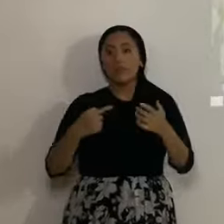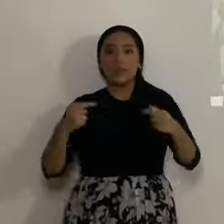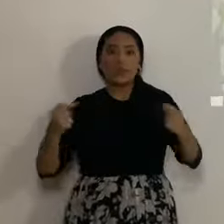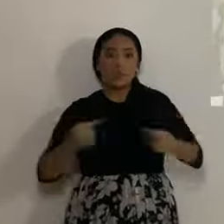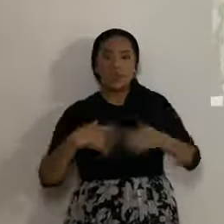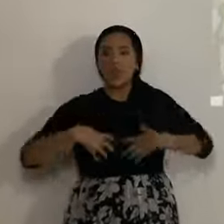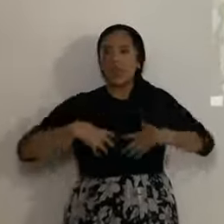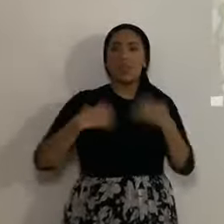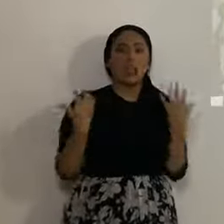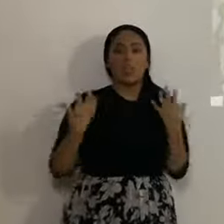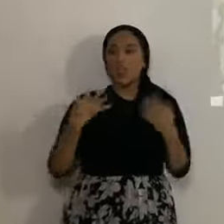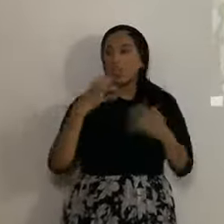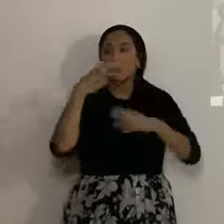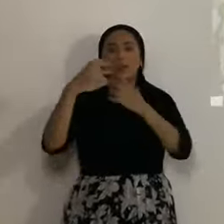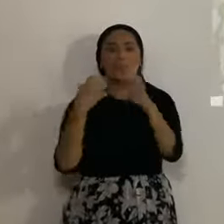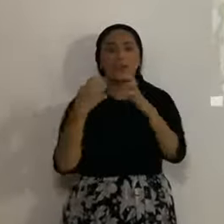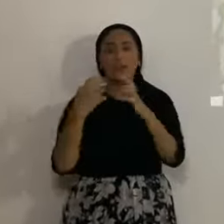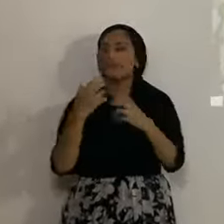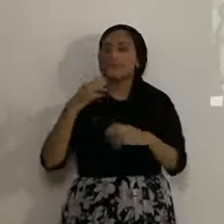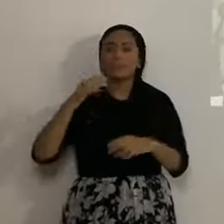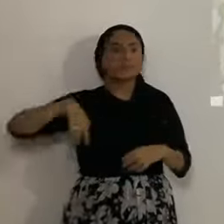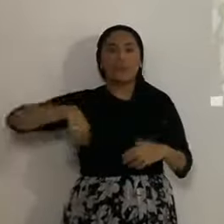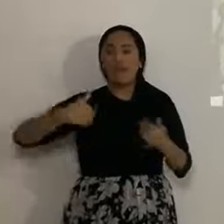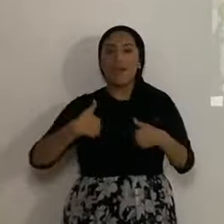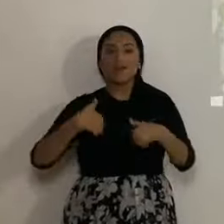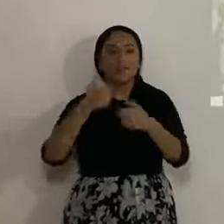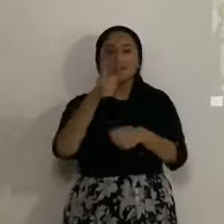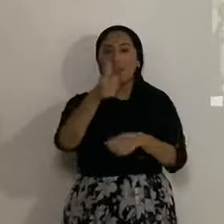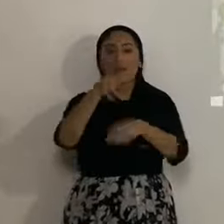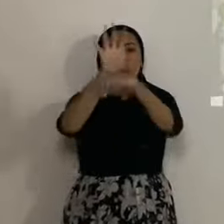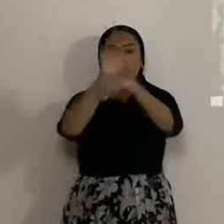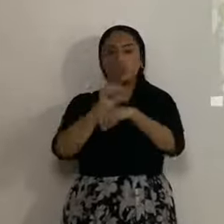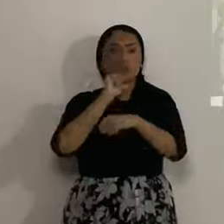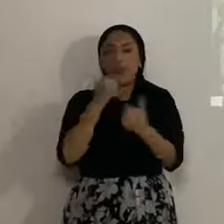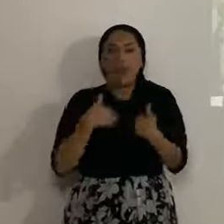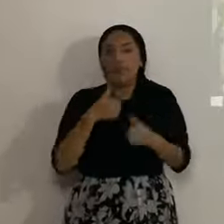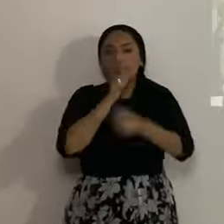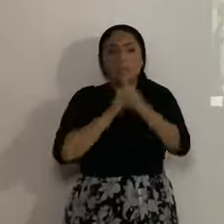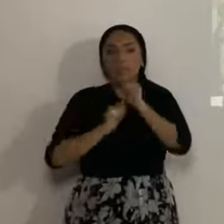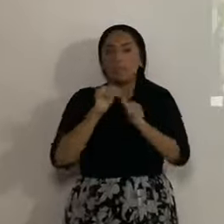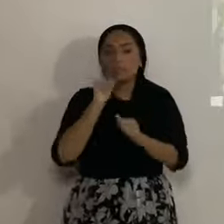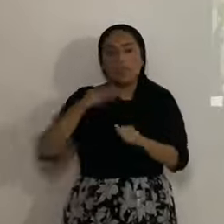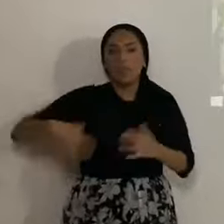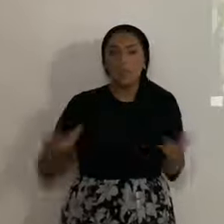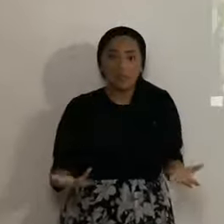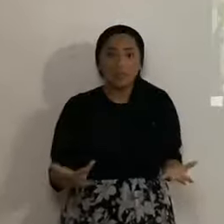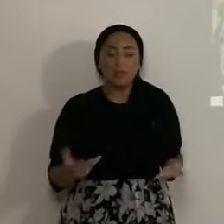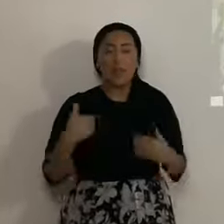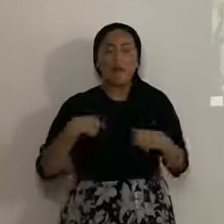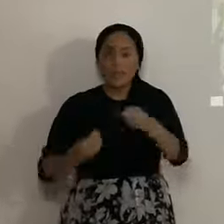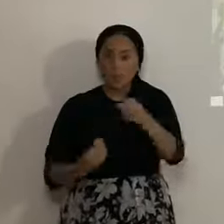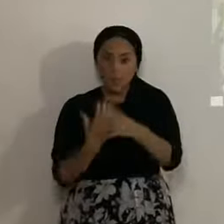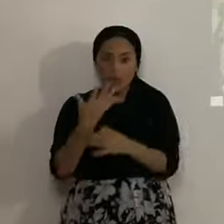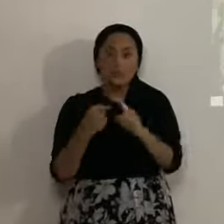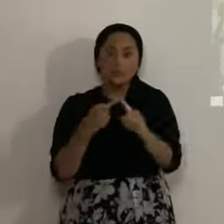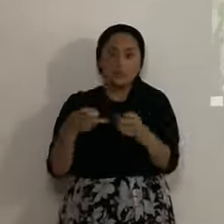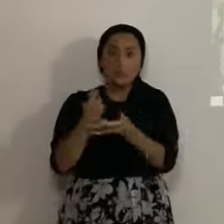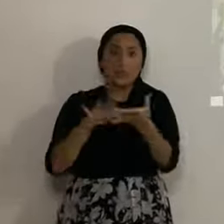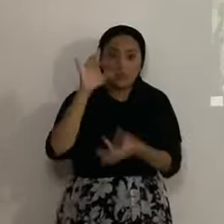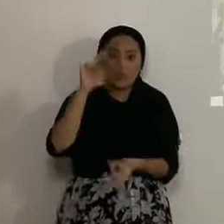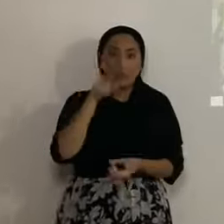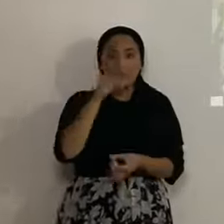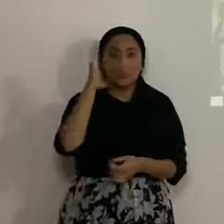grita, etcétera, etcétera, todavía no tiene dominio propio, todavía no tiene paciencia, mansedumbre, que son los frutos del Espíritu